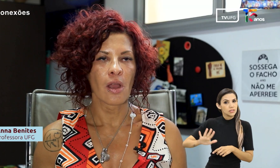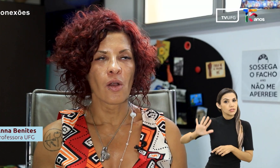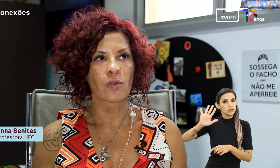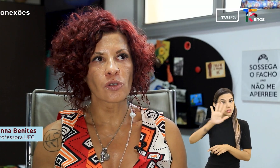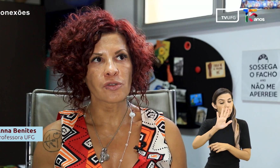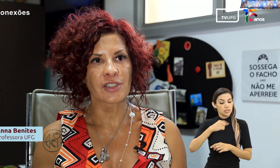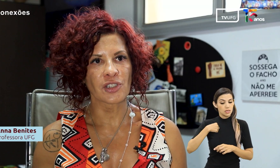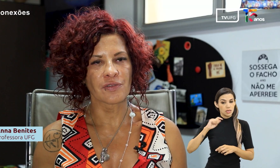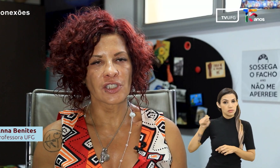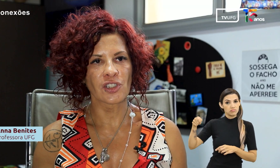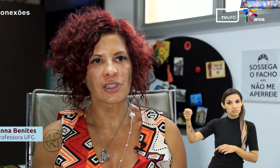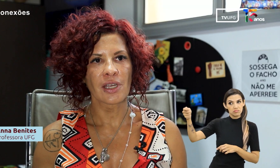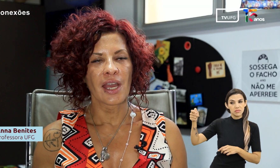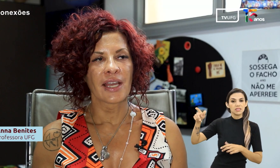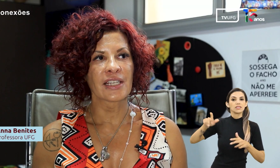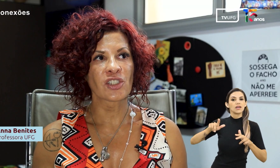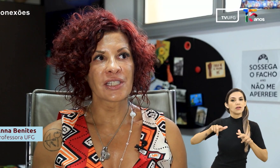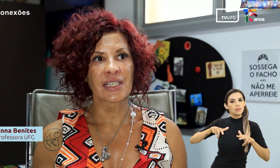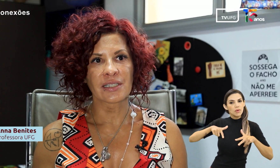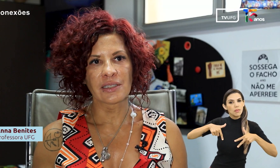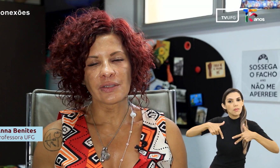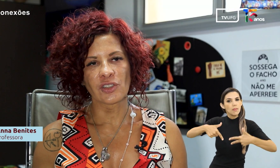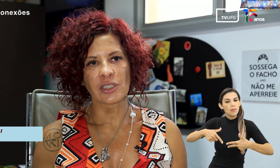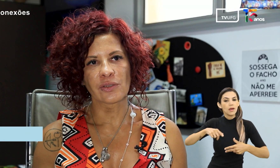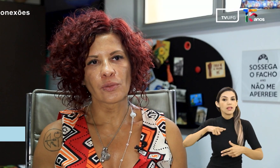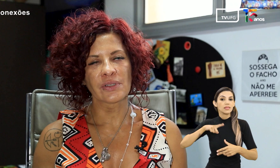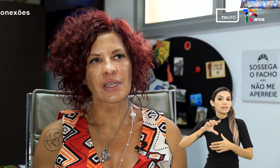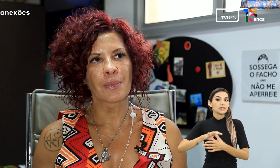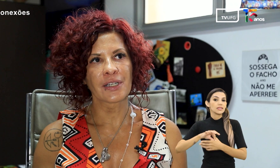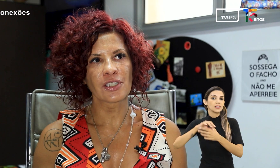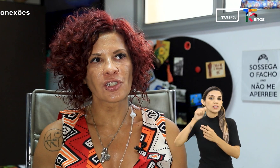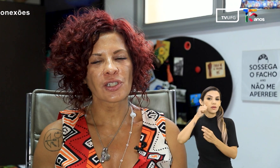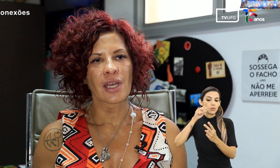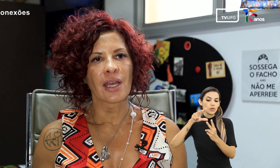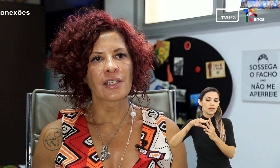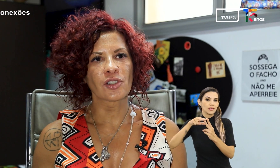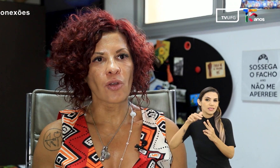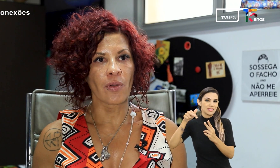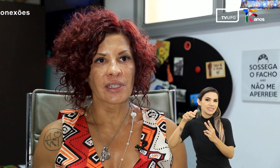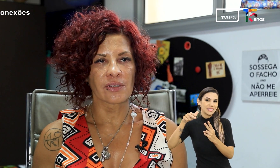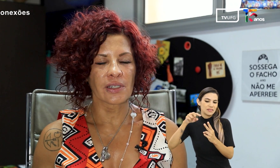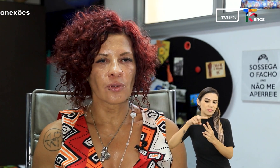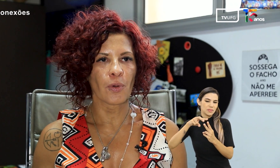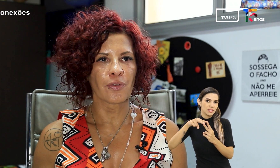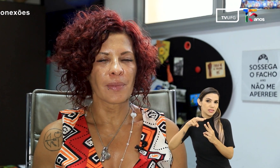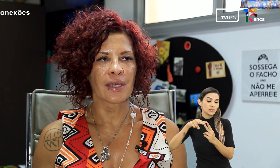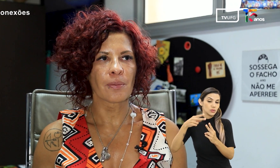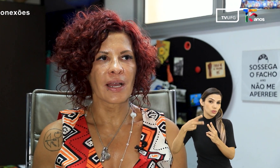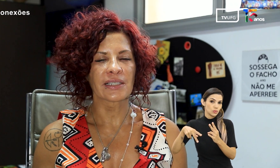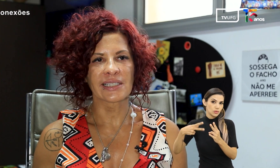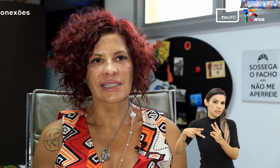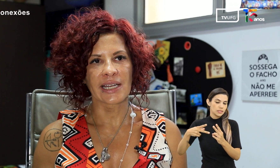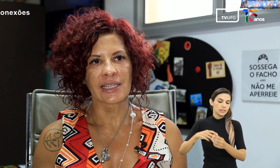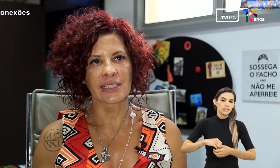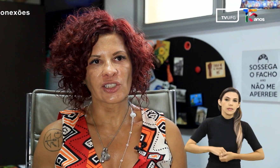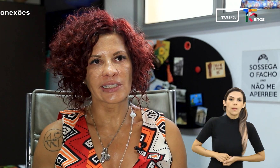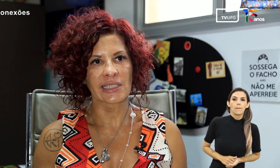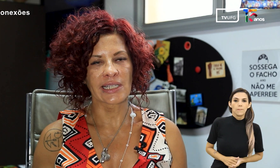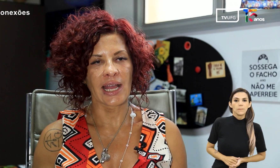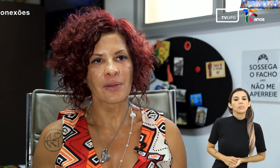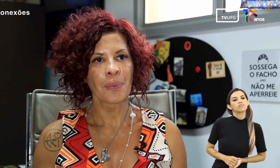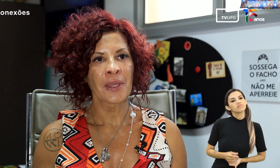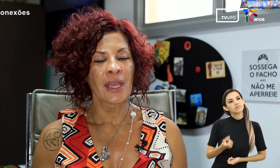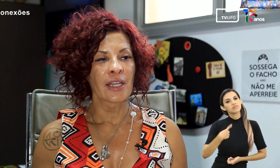Cerrado, onde eu sou ativista. E as lideranças, né, são duas irmãs históricas aqui do movimento, Marta Cesário e Ana